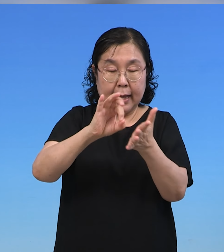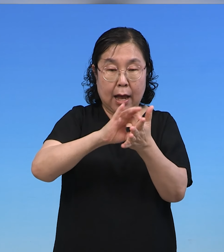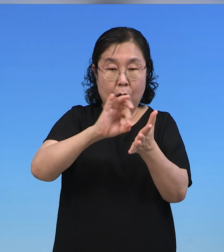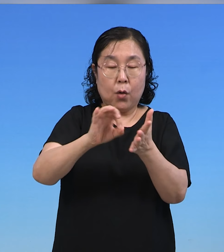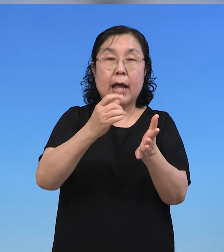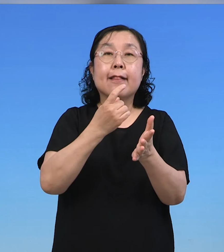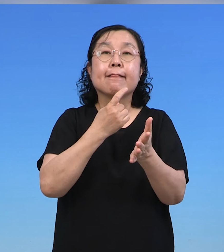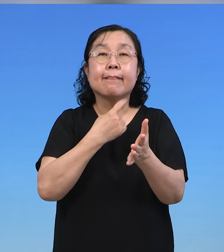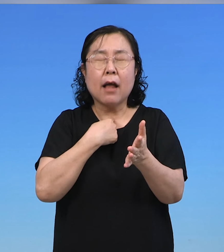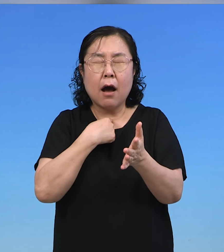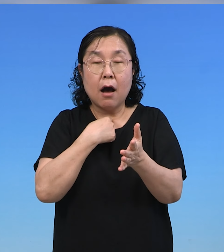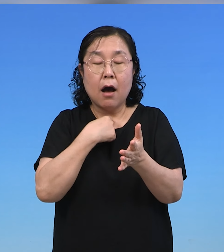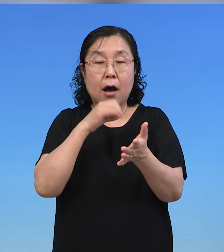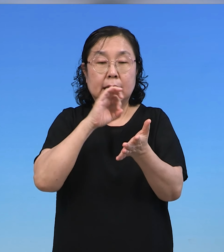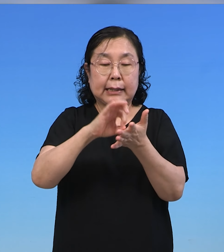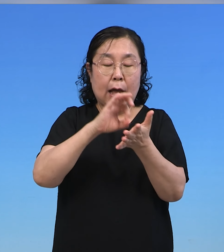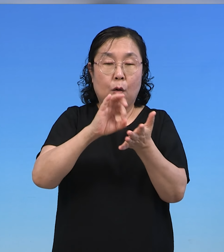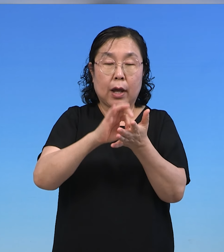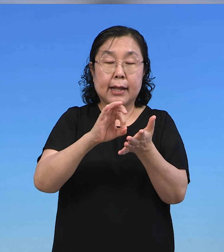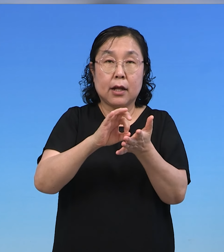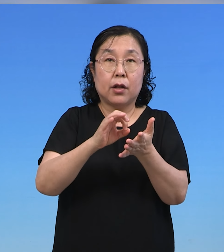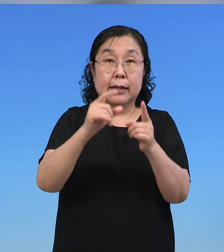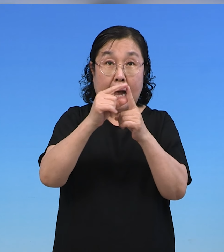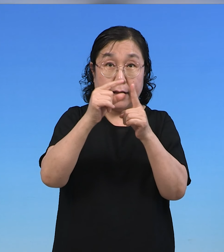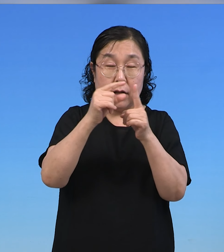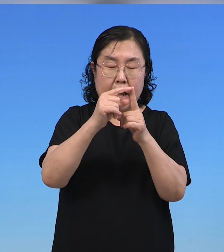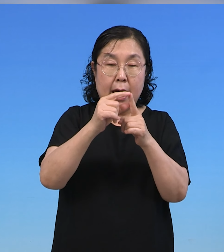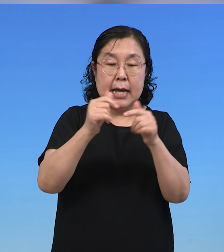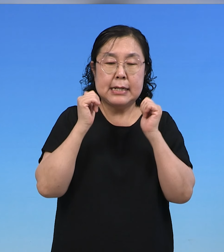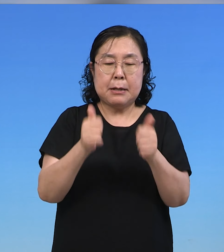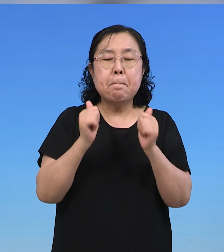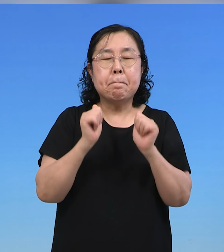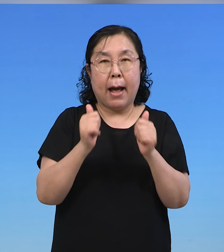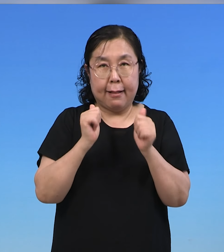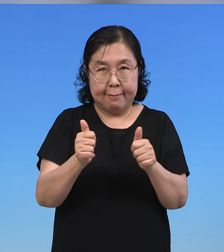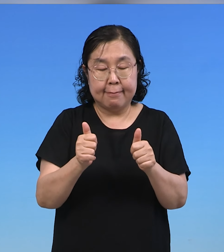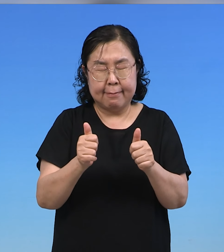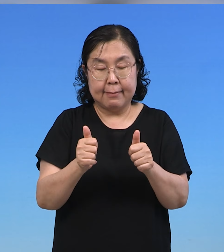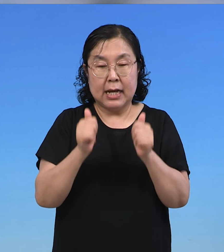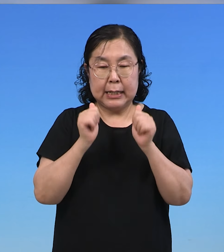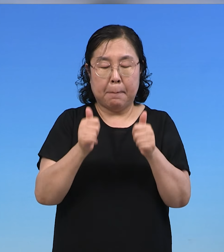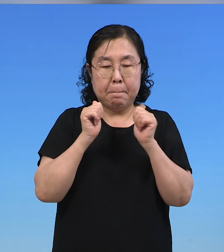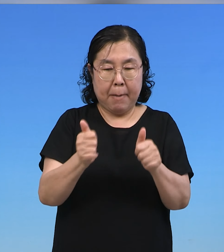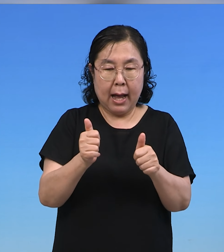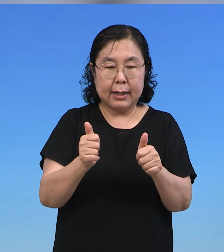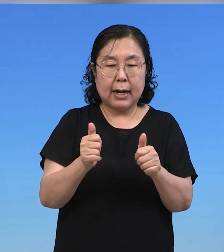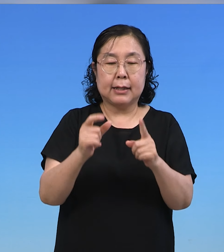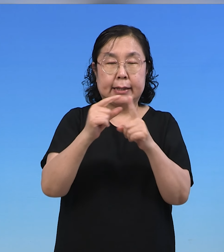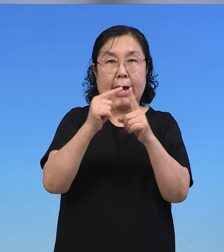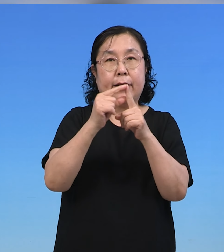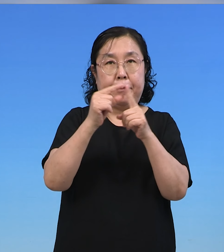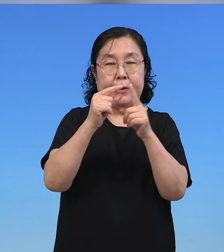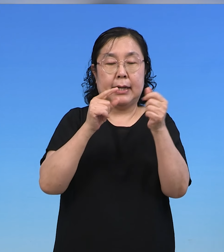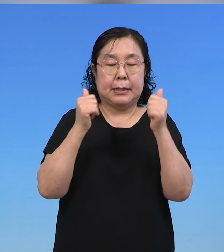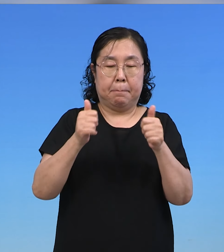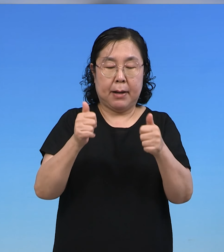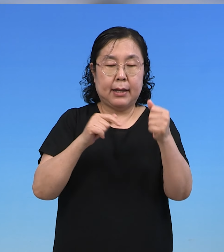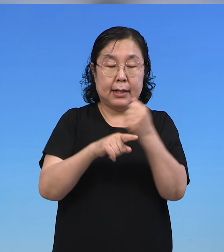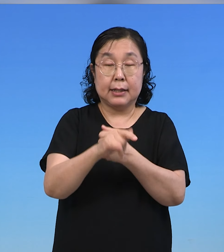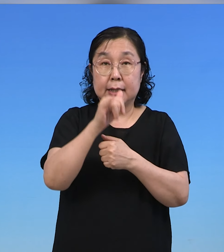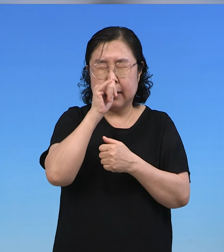직역하면 운동 경기에서 심판을 보다, 또 심판으로서 행동하다, 이런 뜻을 가진